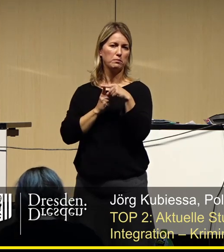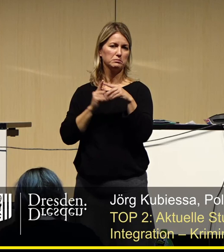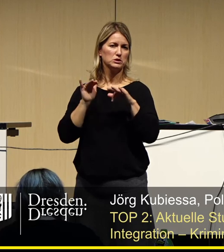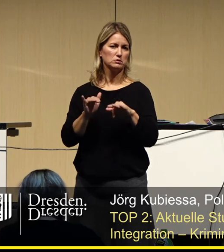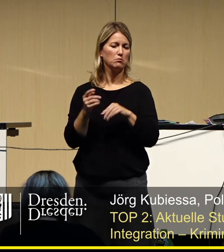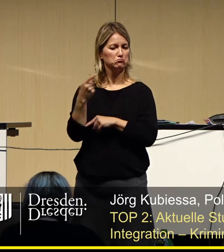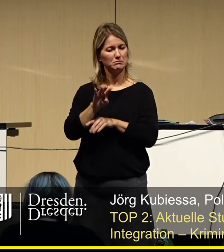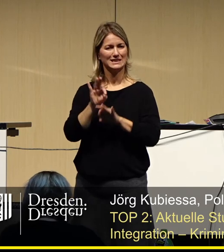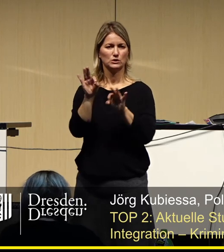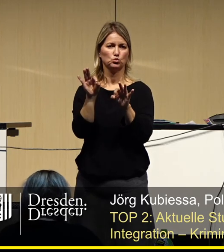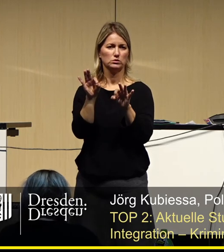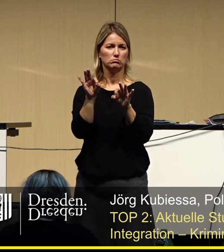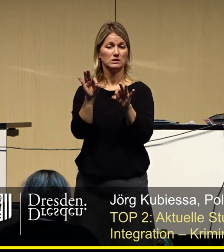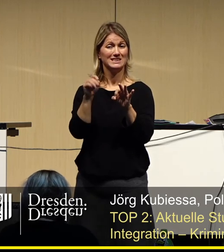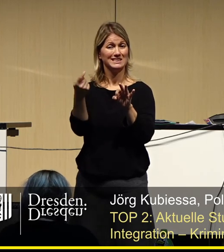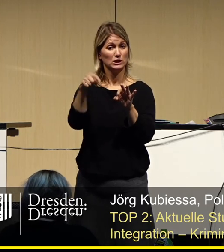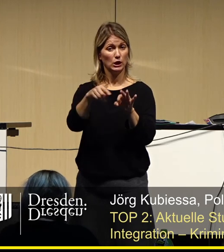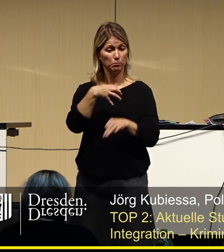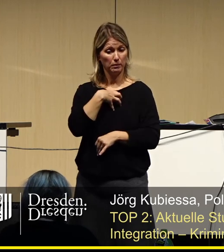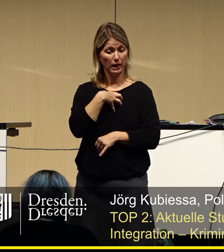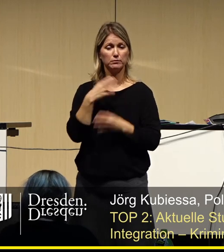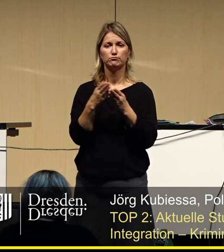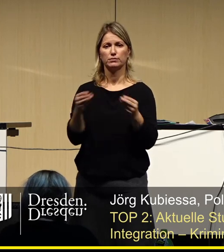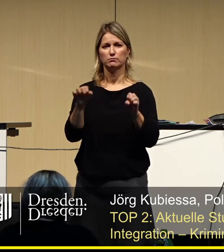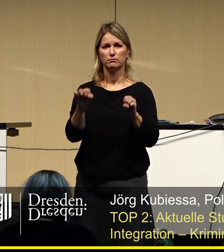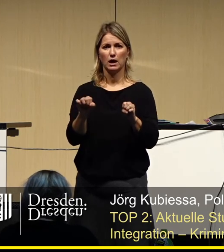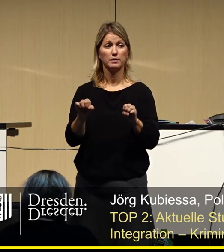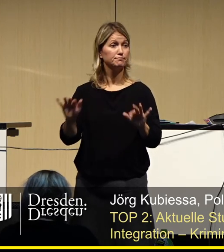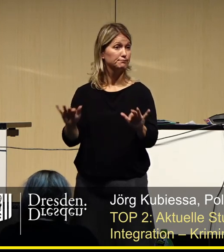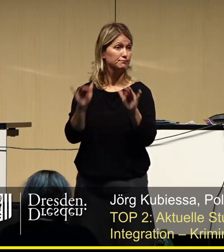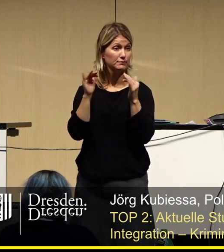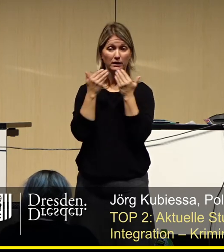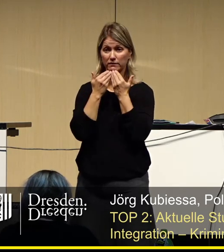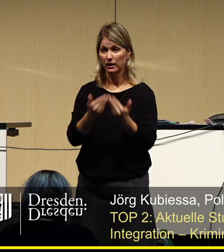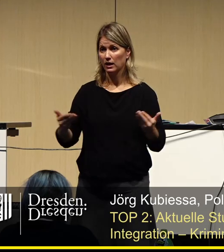gemeinsam die vorhandenen Probleme zu lösen. Herr Bürgermeister, ich danke Ihnen für die Aufmerksamkeit.